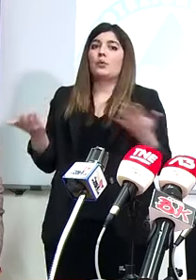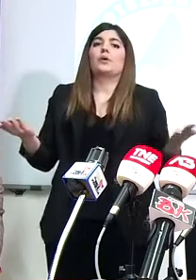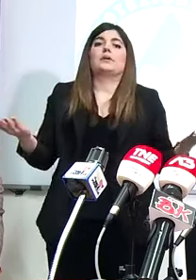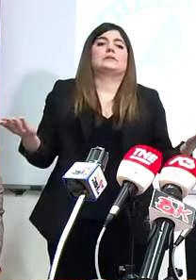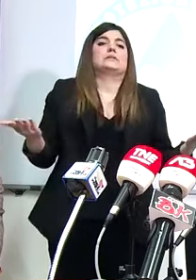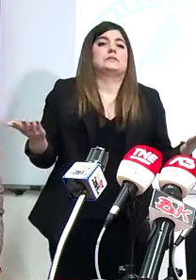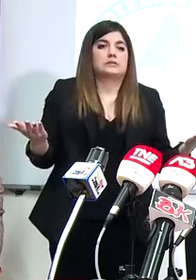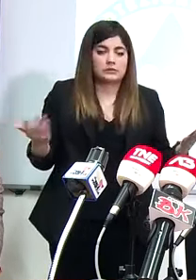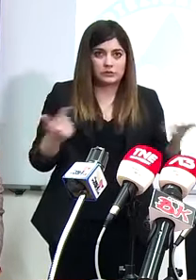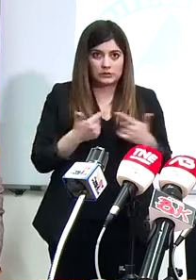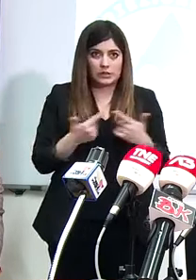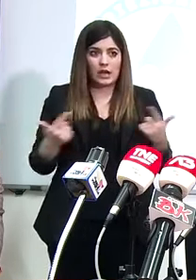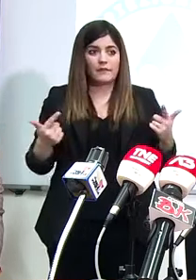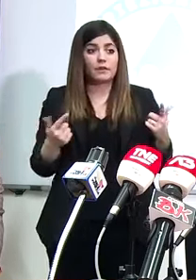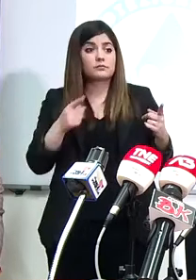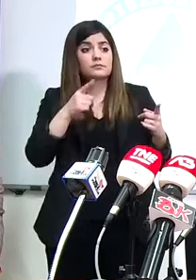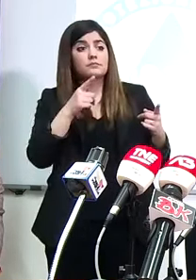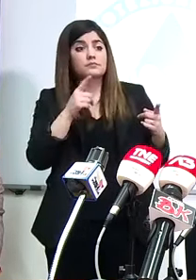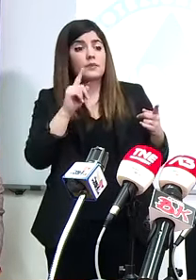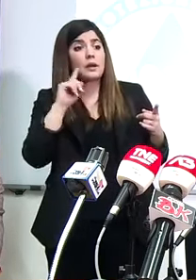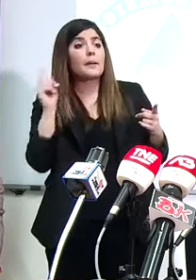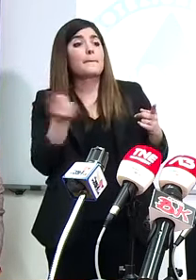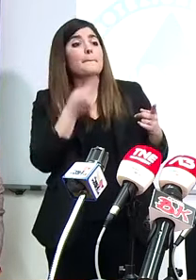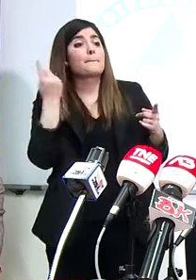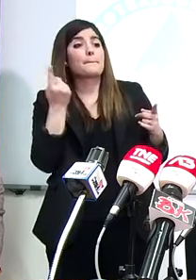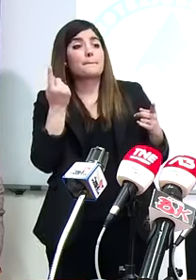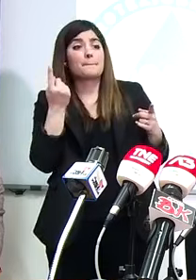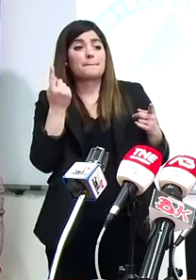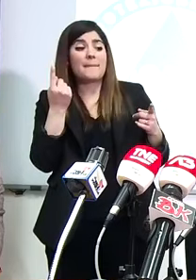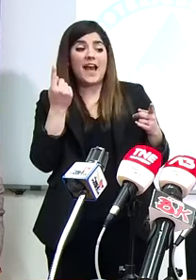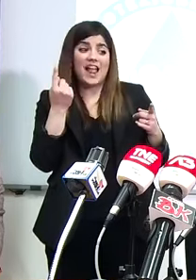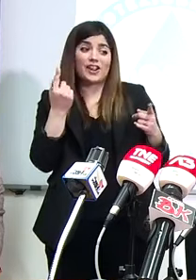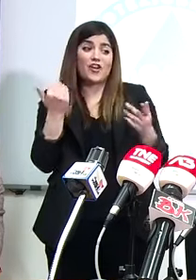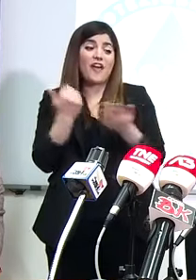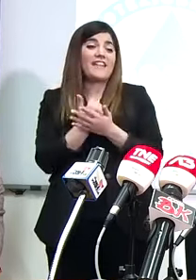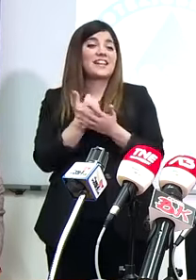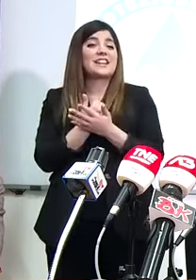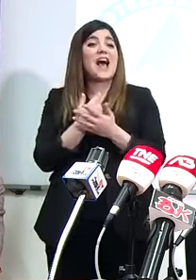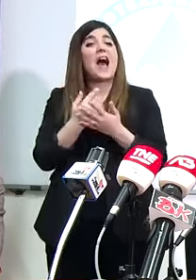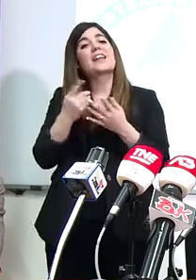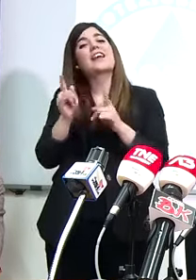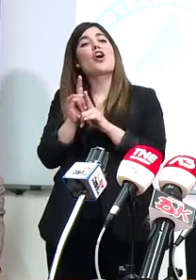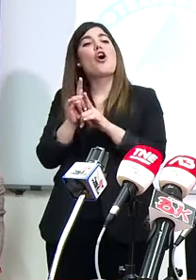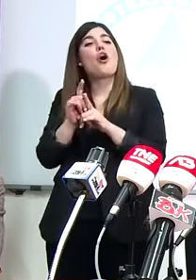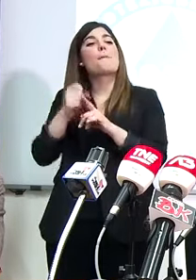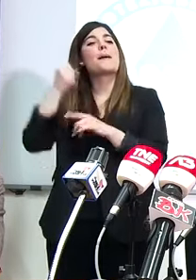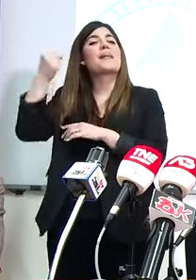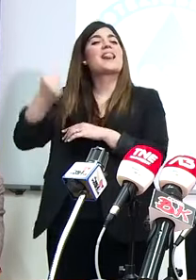da scusa ad assisi avevo capito la serie a